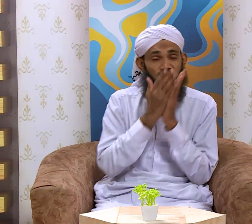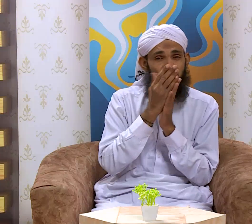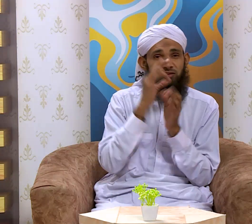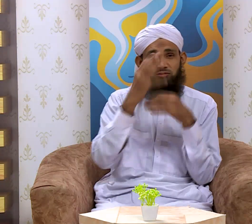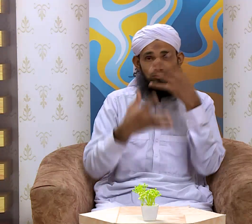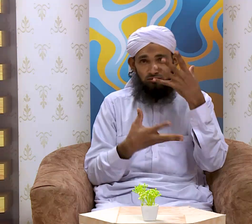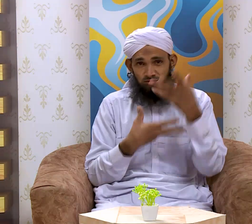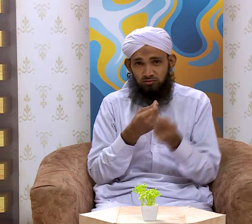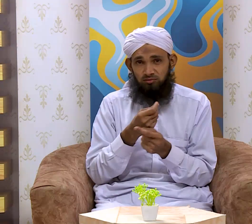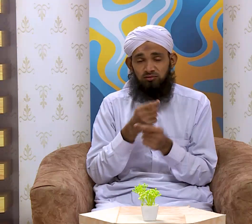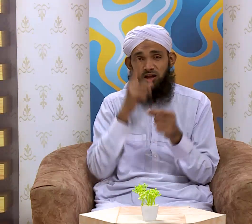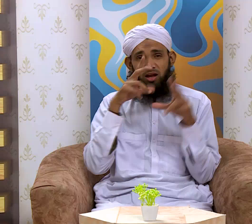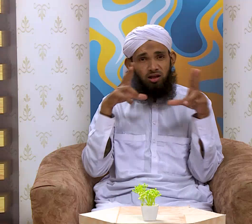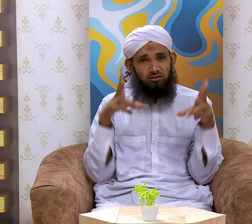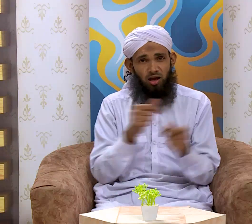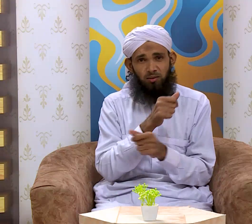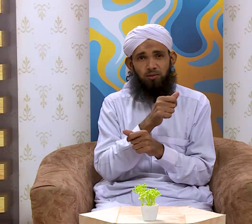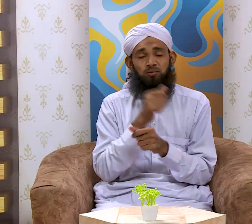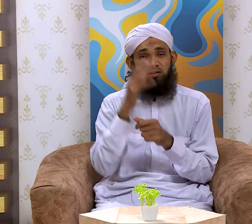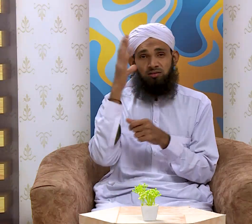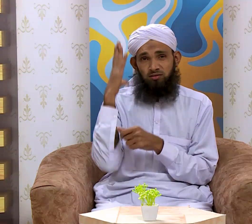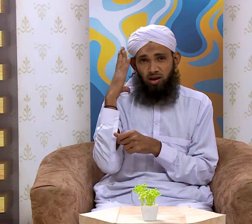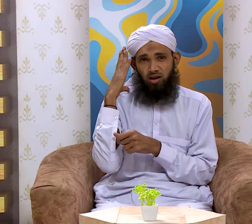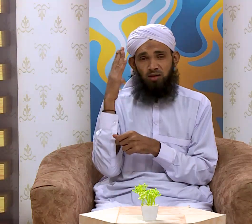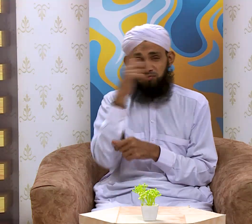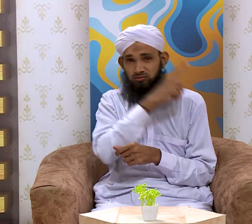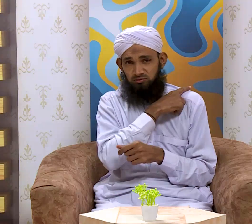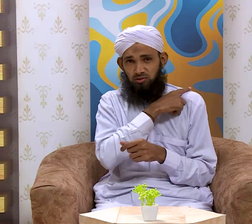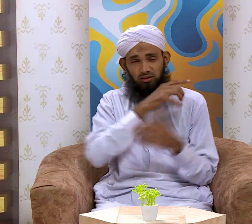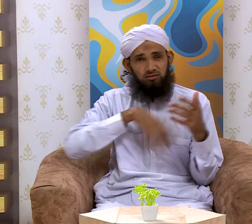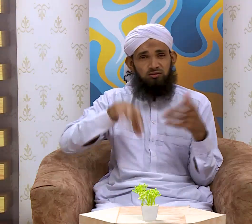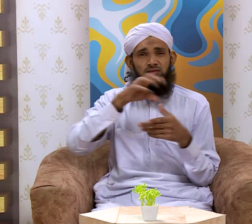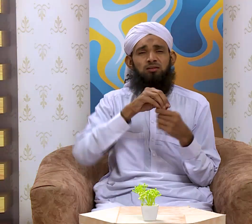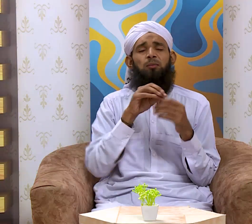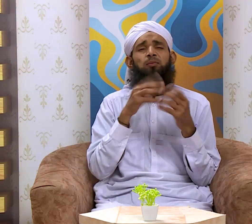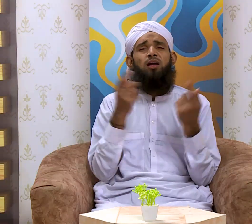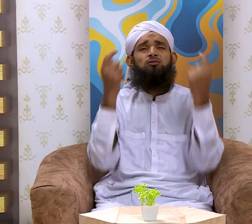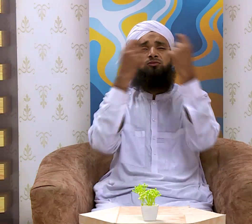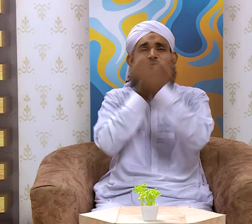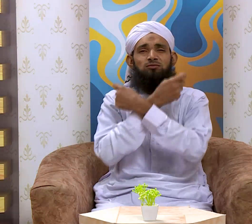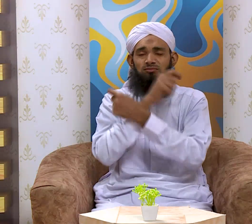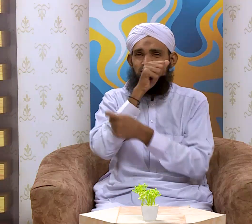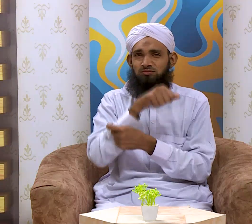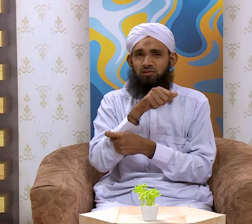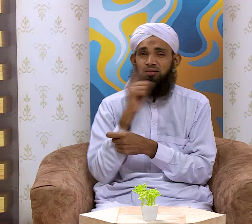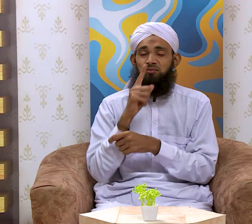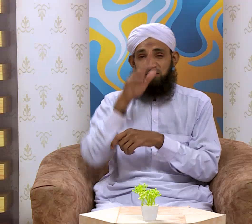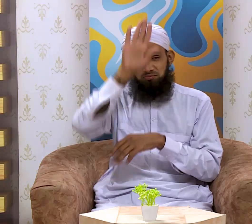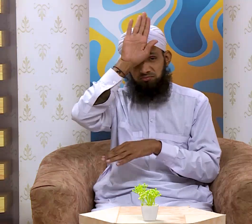نشر، عذاب و ثواب غیب نہیں تو اور کیا ہے؟ ان کا منصب ہی یہ ہے کہ وہ باتیں ارشاد فرمائیں